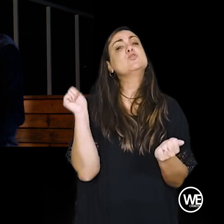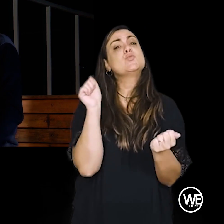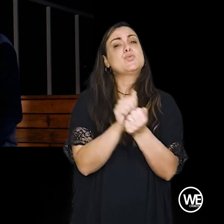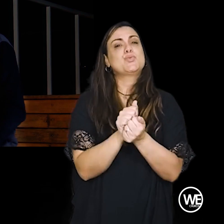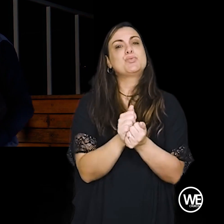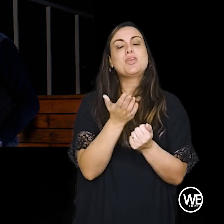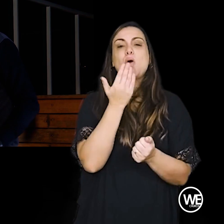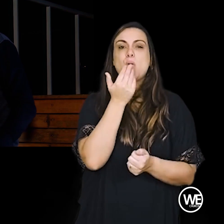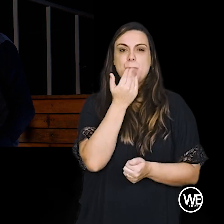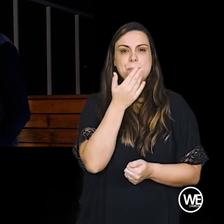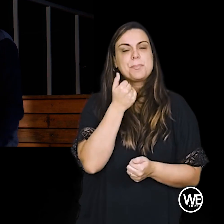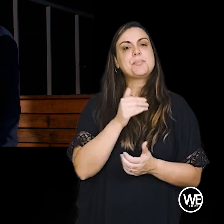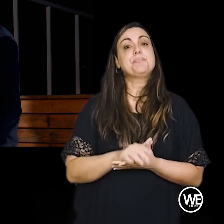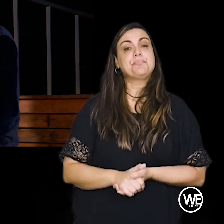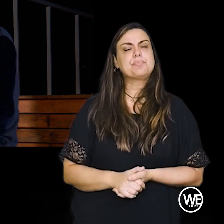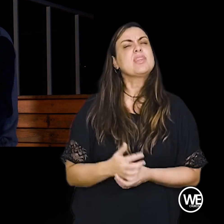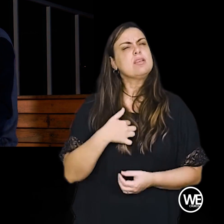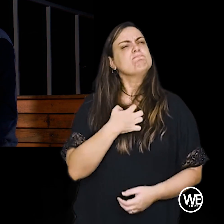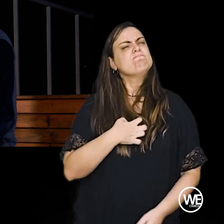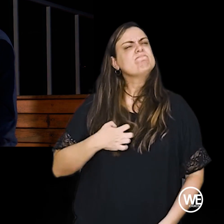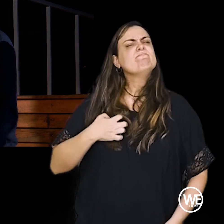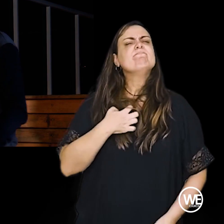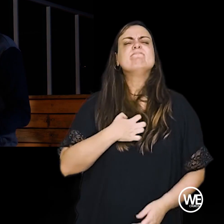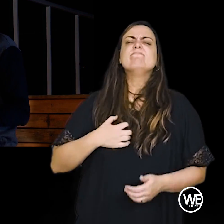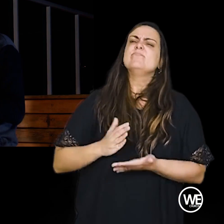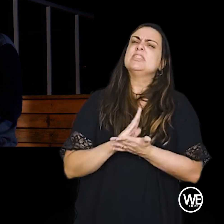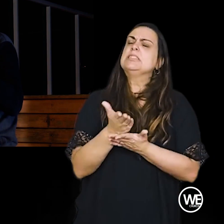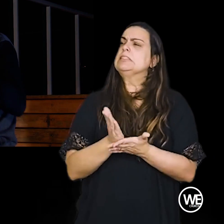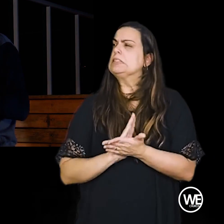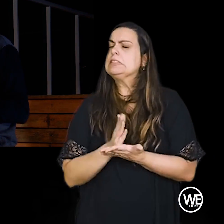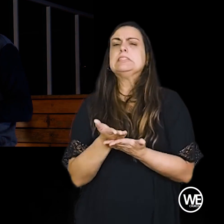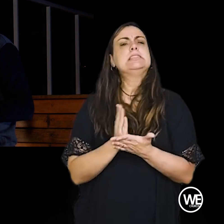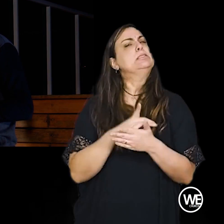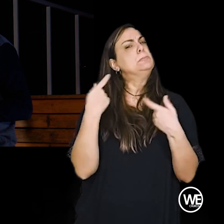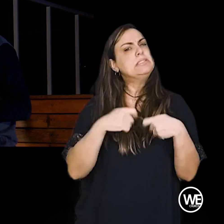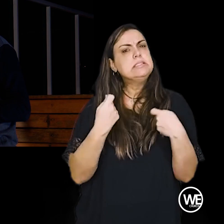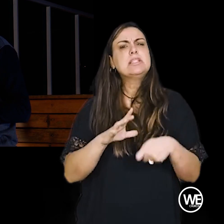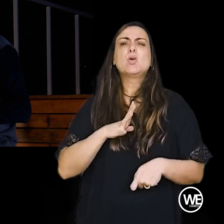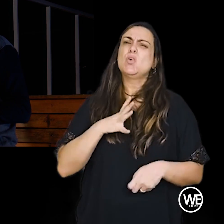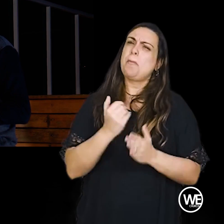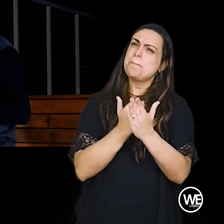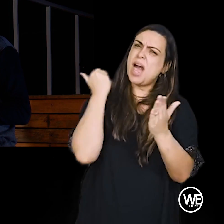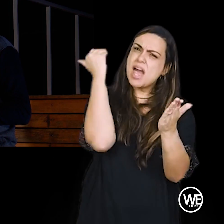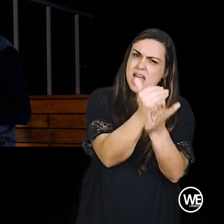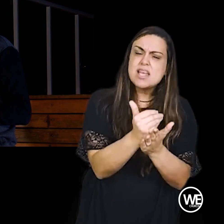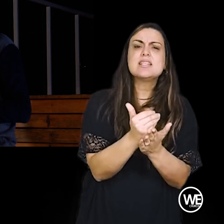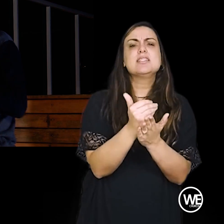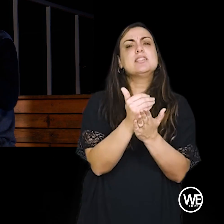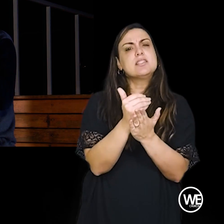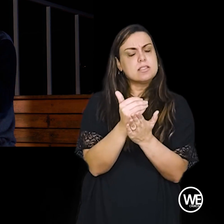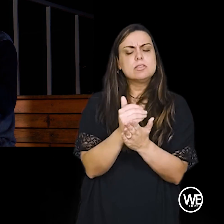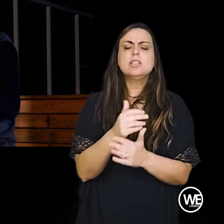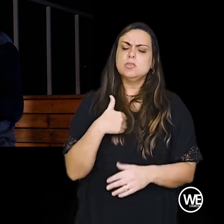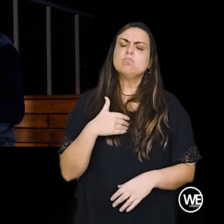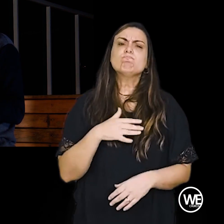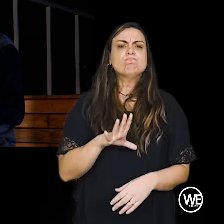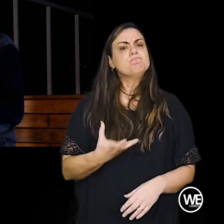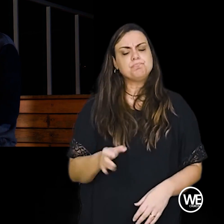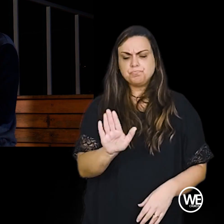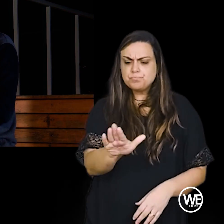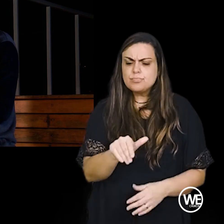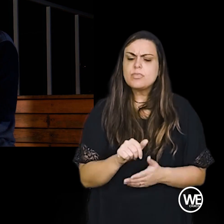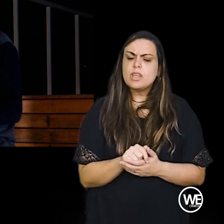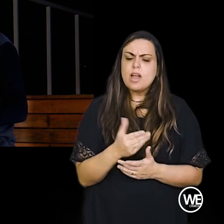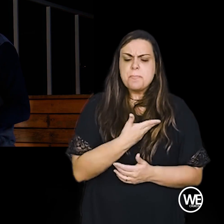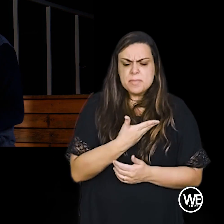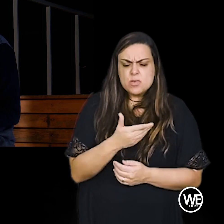refeição. E aí eu estava sentindo muito claro assim, eu precisava dar um segundo passo. E eu falei, amigo,